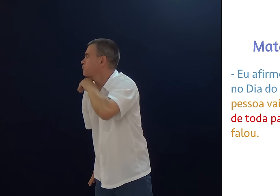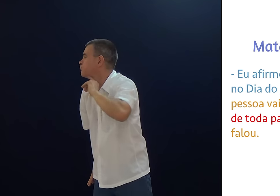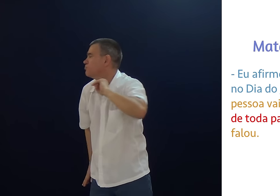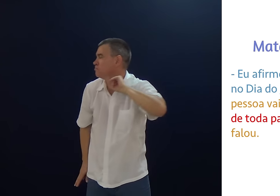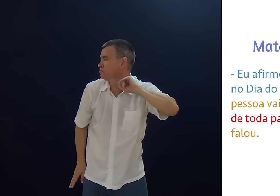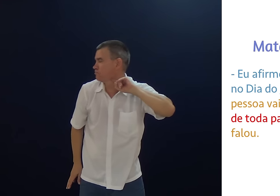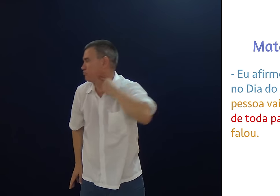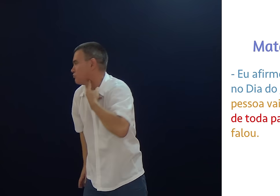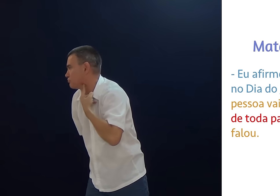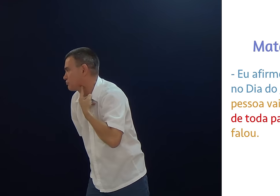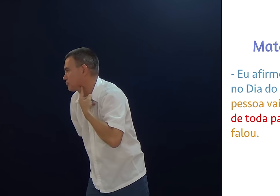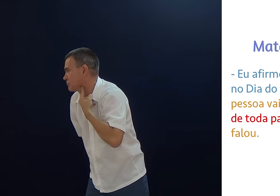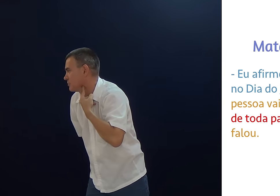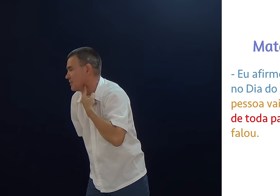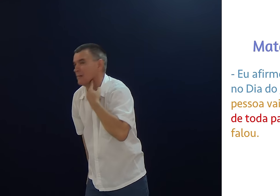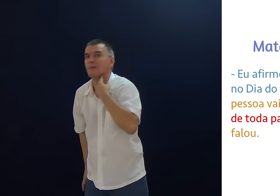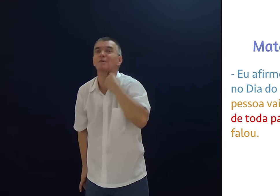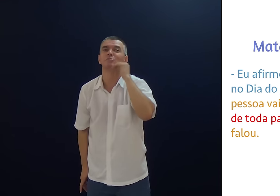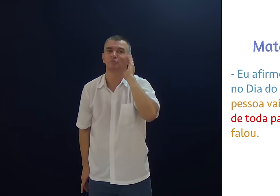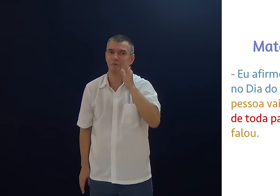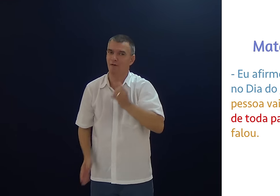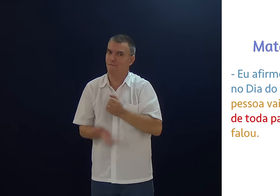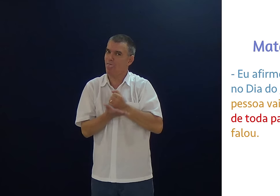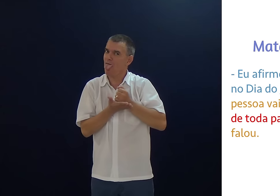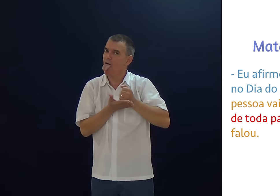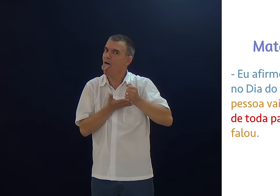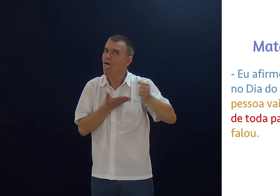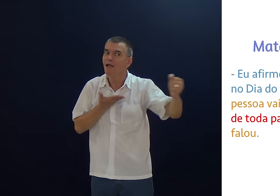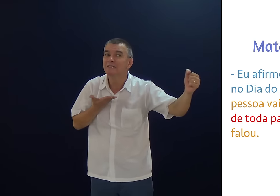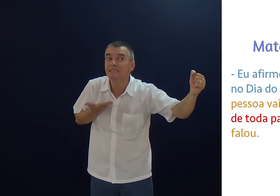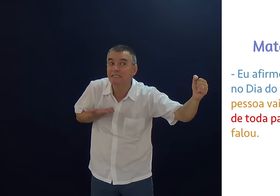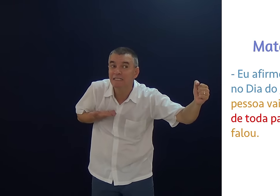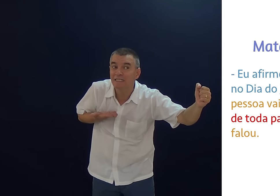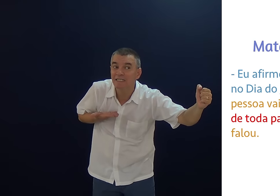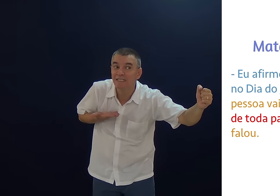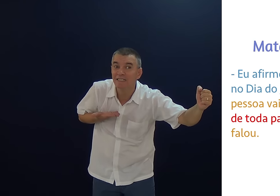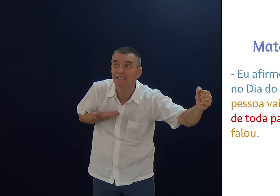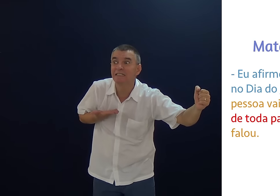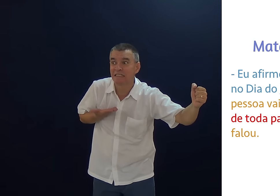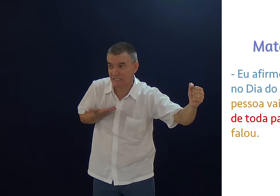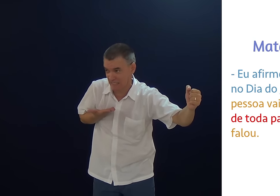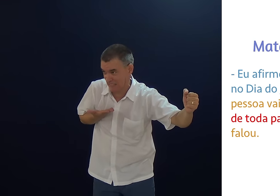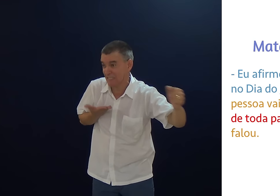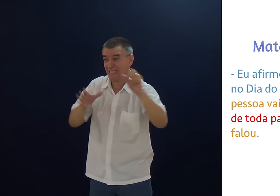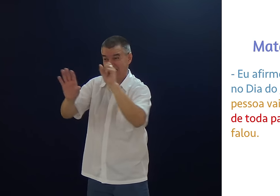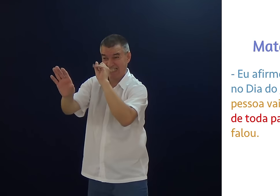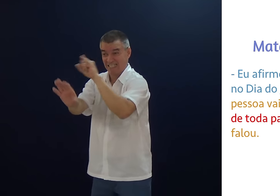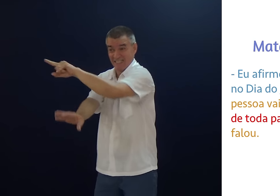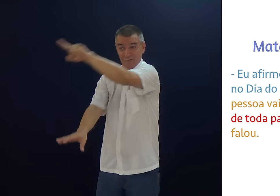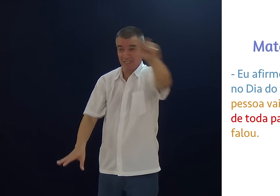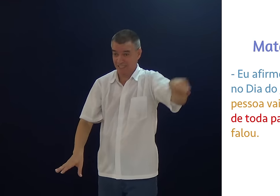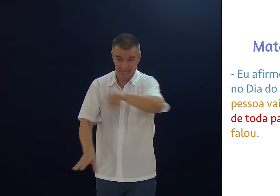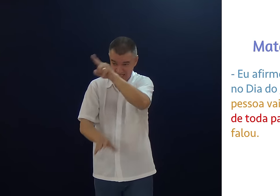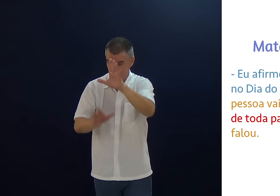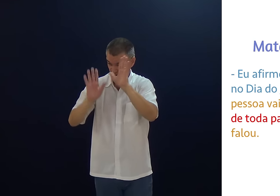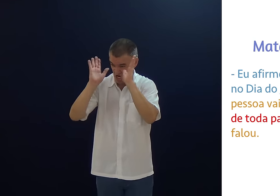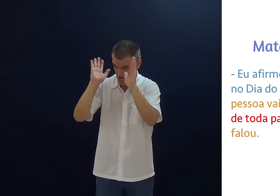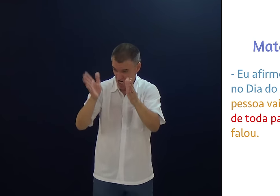inútil suja que falou e Aí Já Era